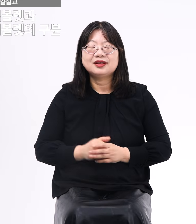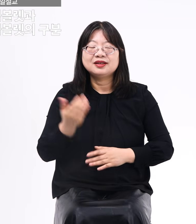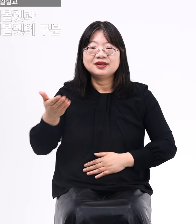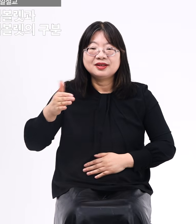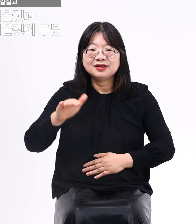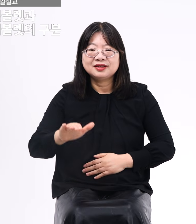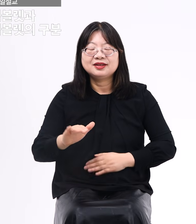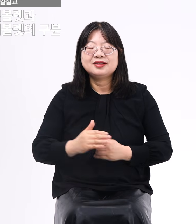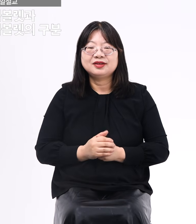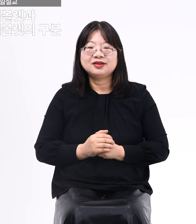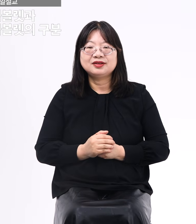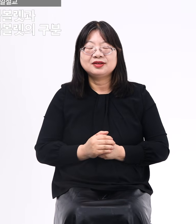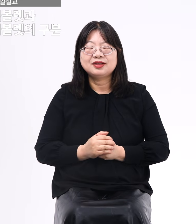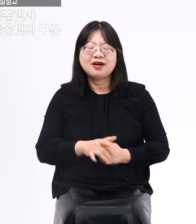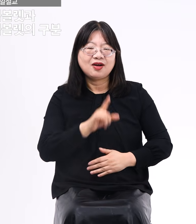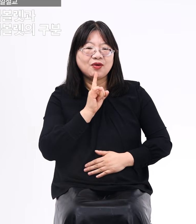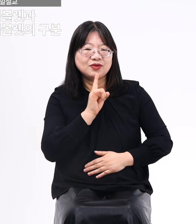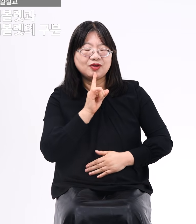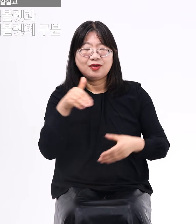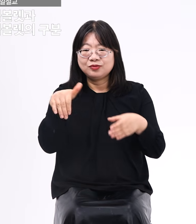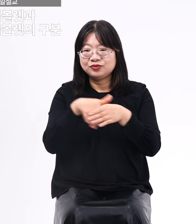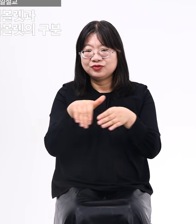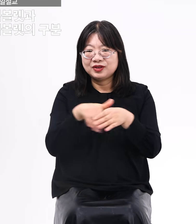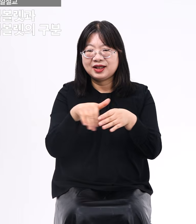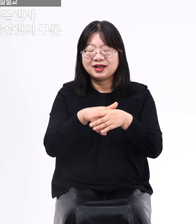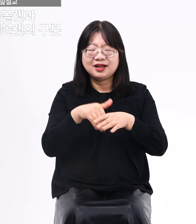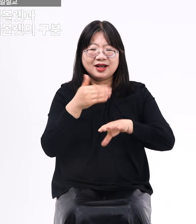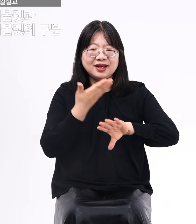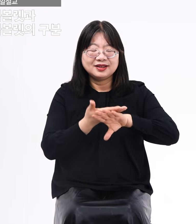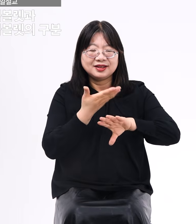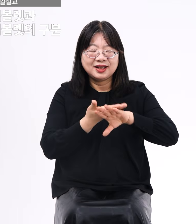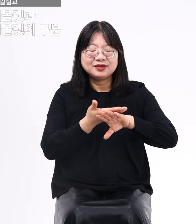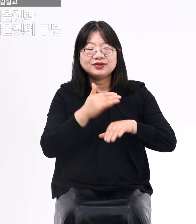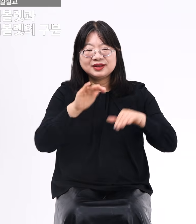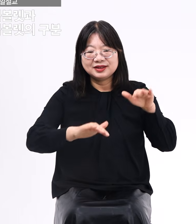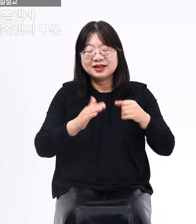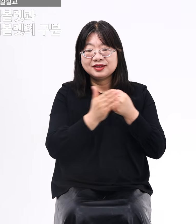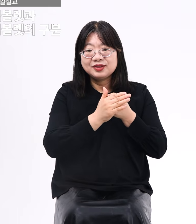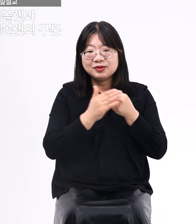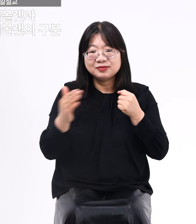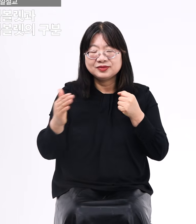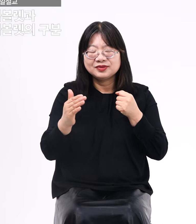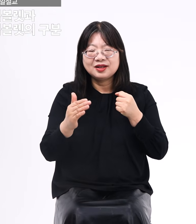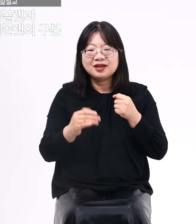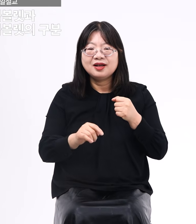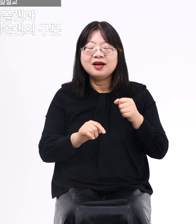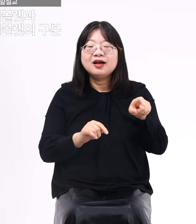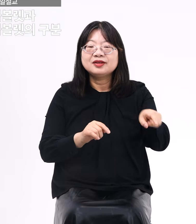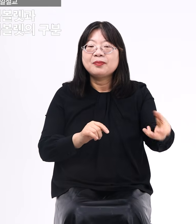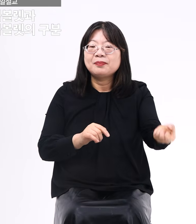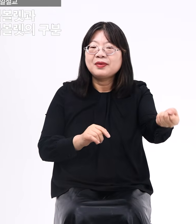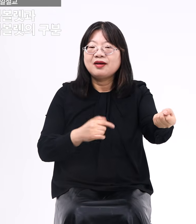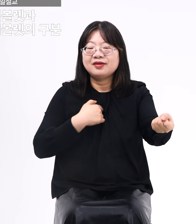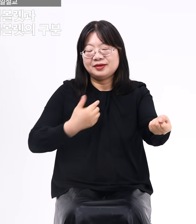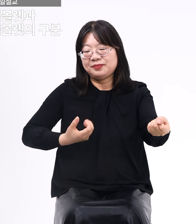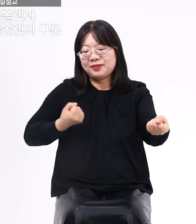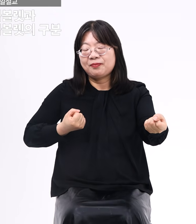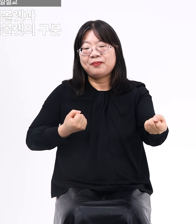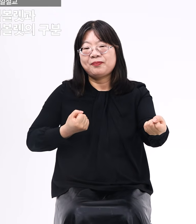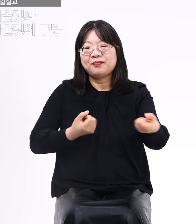그런데 언어와 문화라는 다름의 차이 때문에 네 편, 내 편을 갈라서